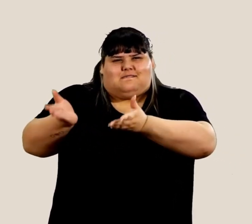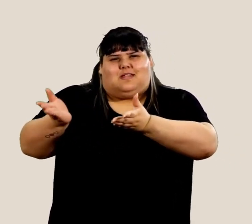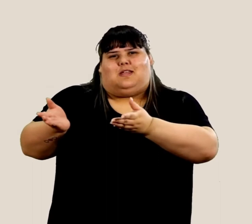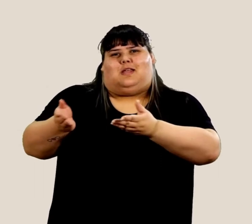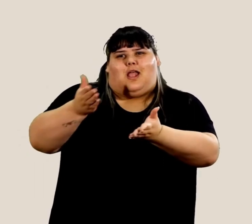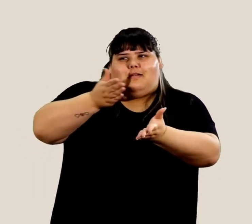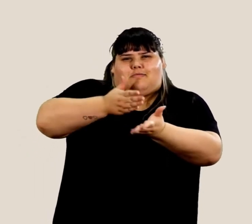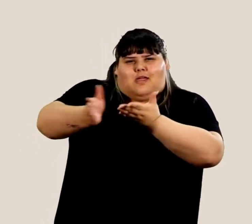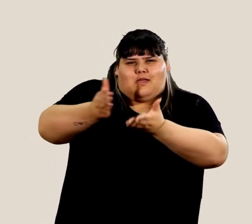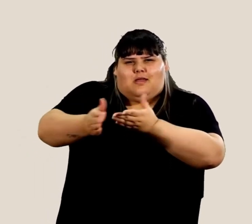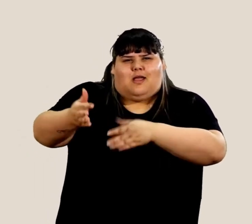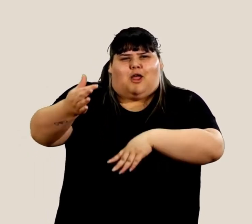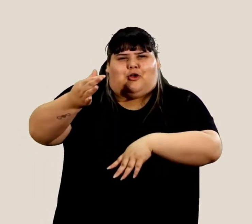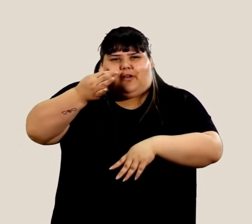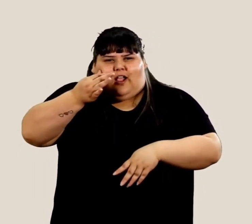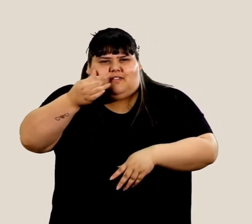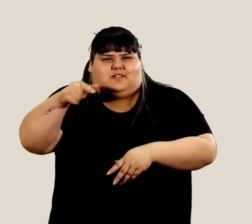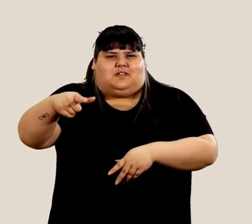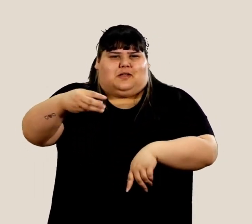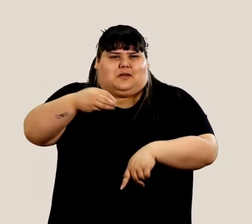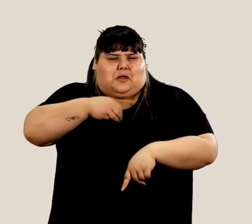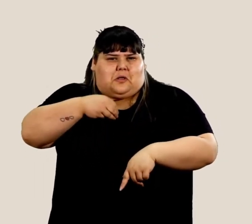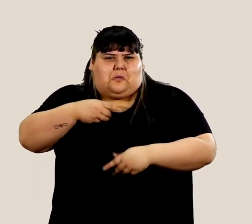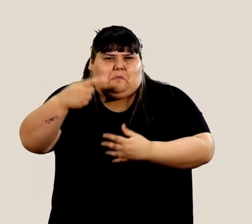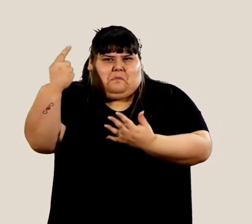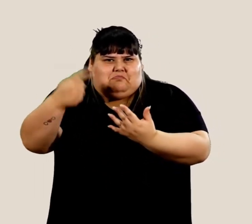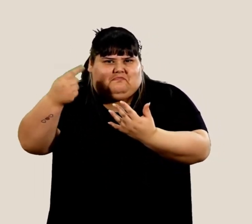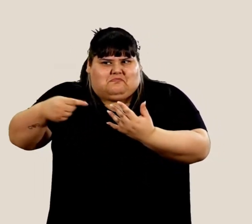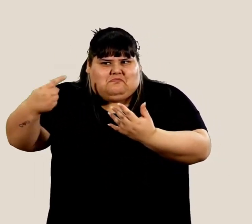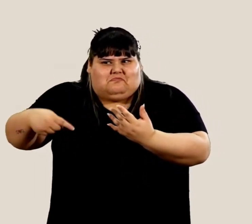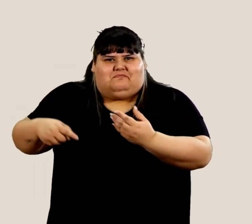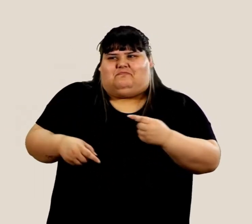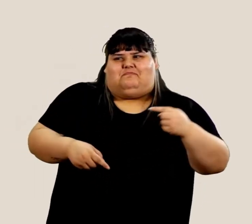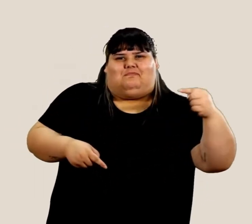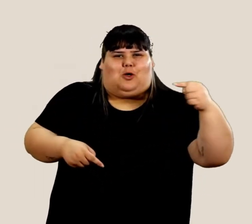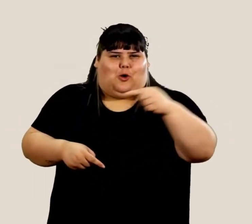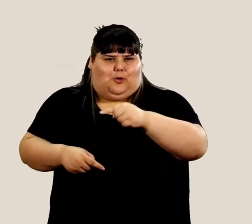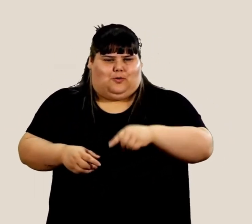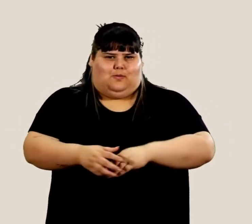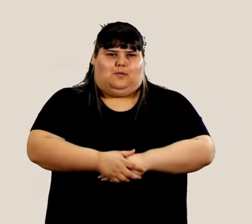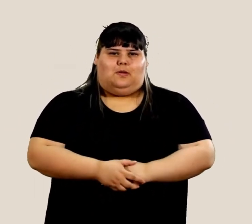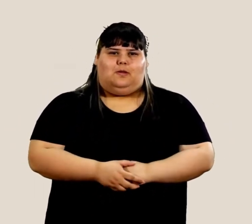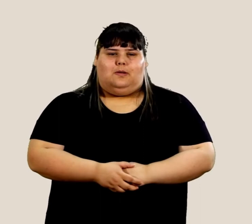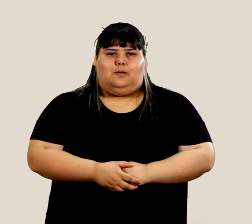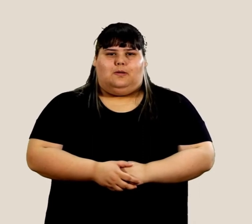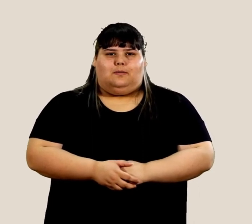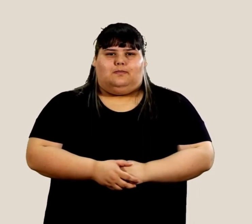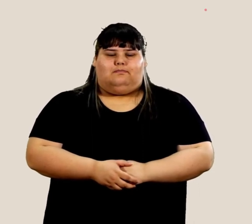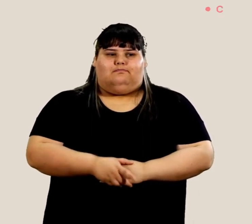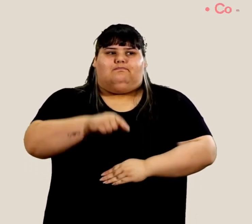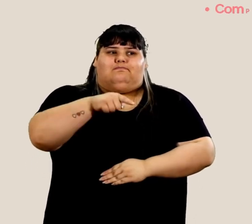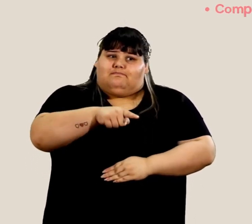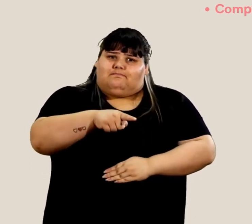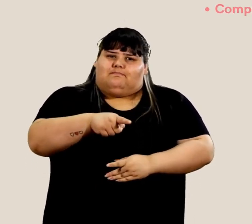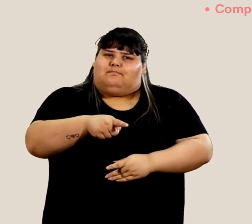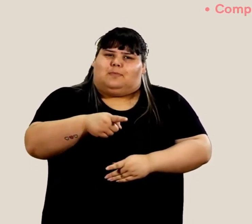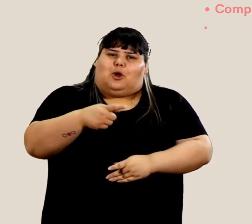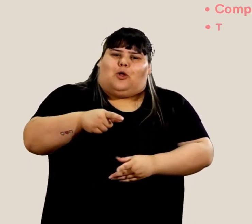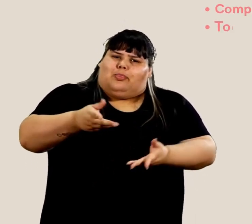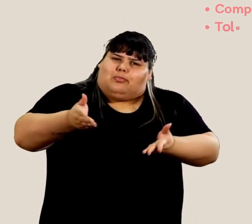la discriminación racial, religiosa o de cualquier otra índole. Debe ser educado en